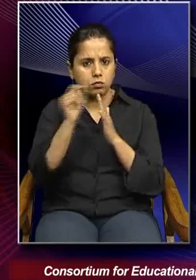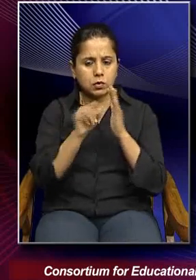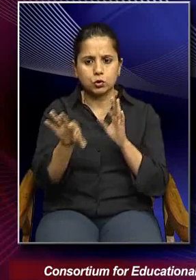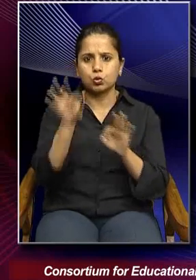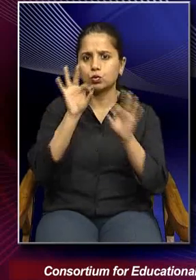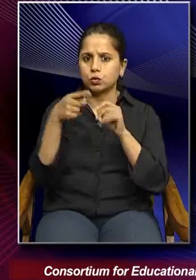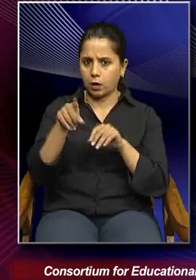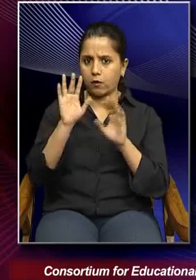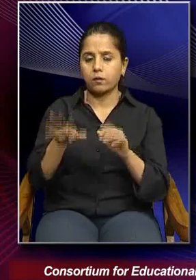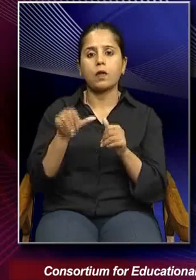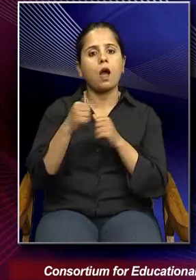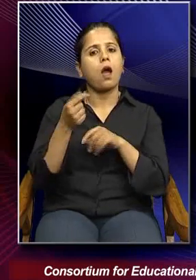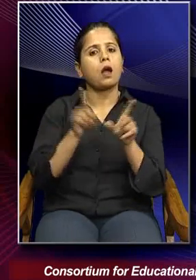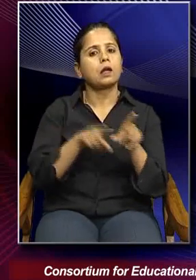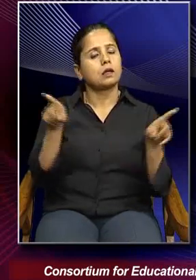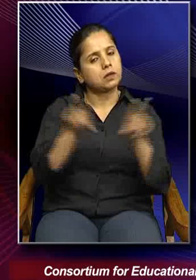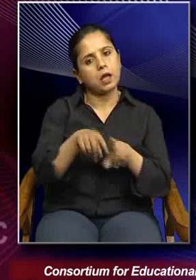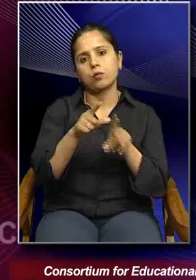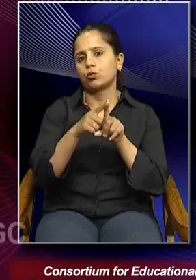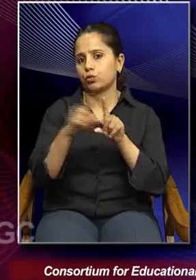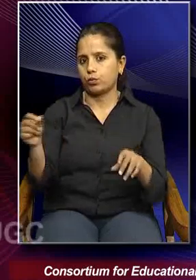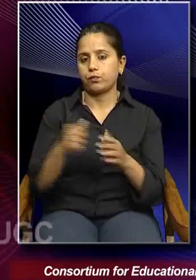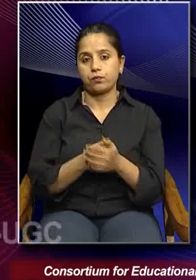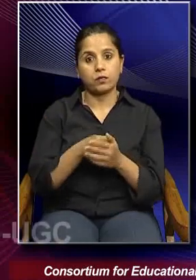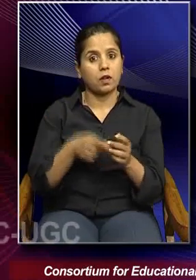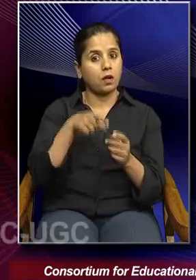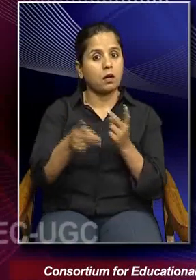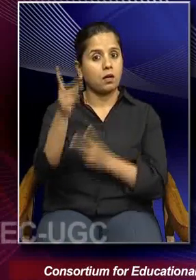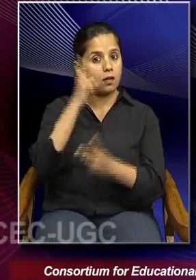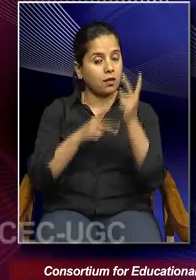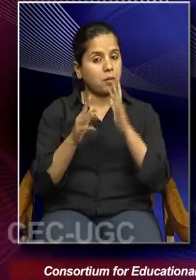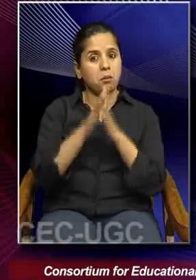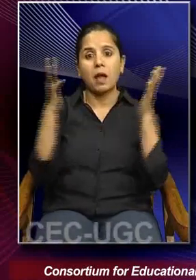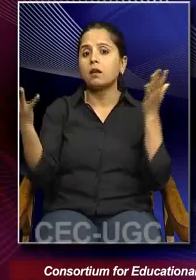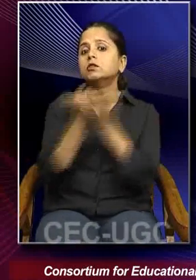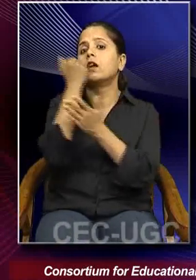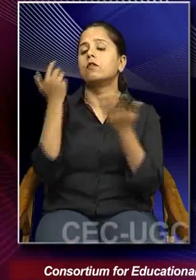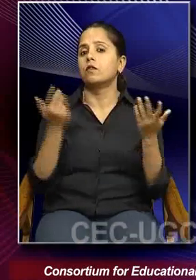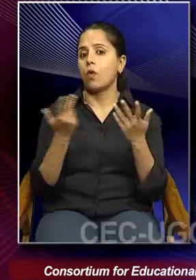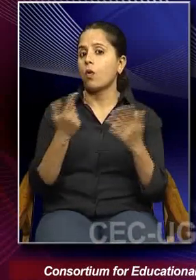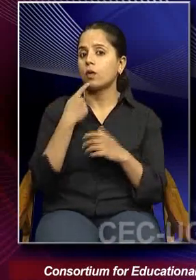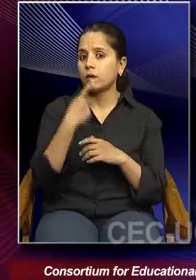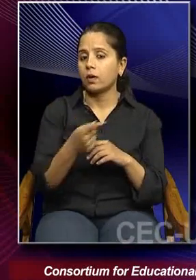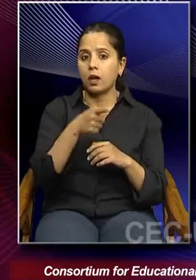यही अज्ञेय ने भी किया इस यात्रा की सबसे बड़ी उपलब्धि यही थी